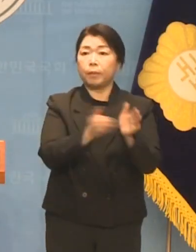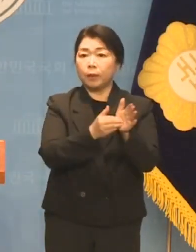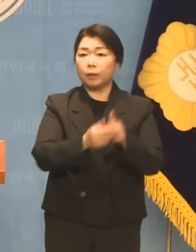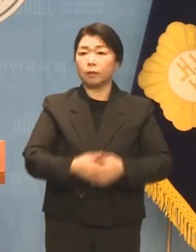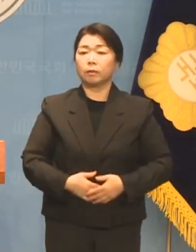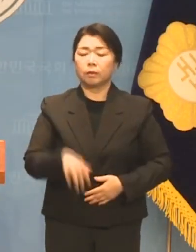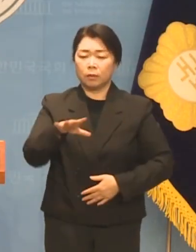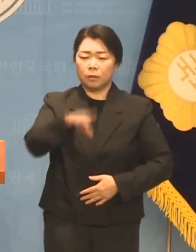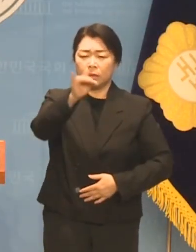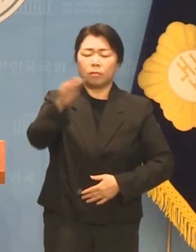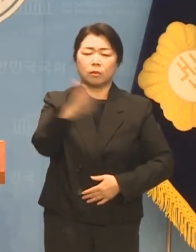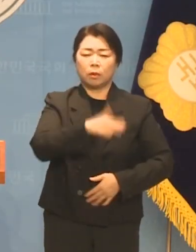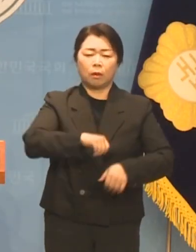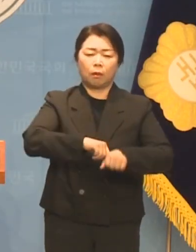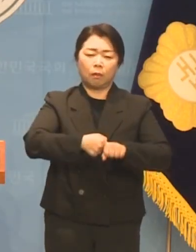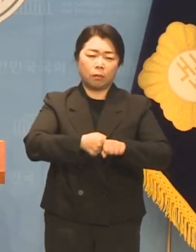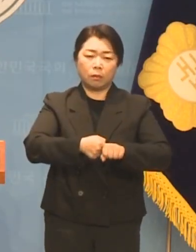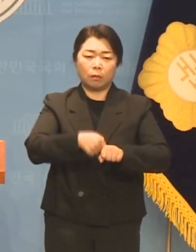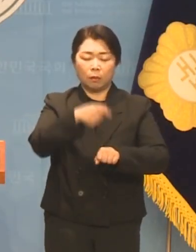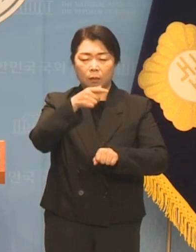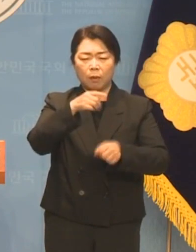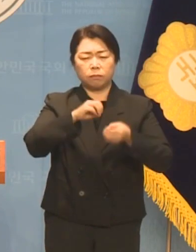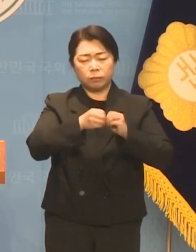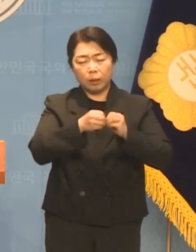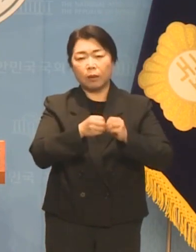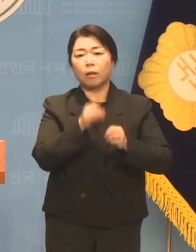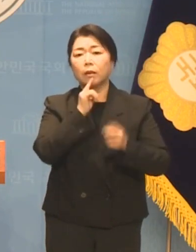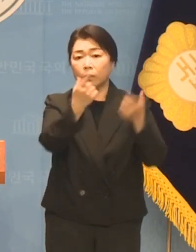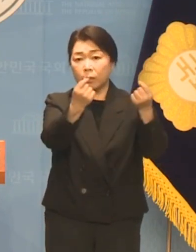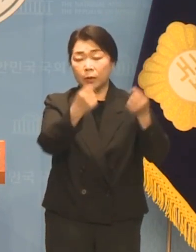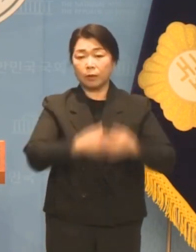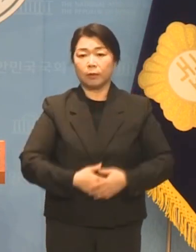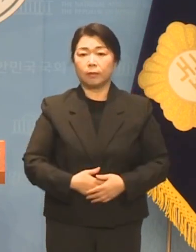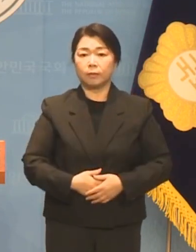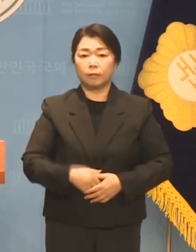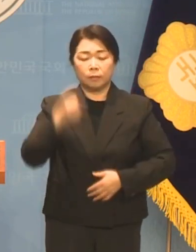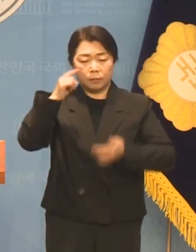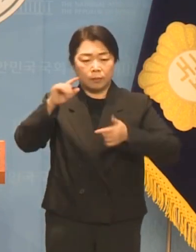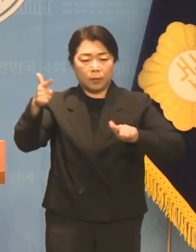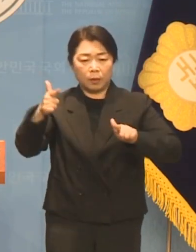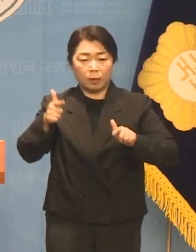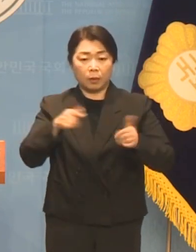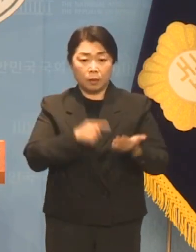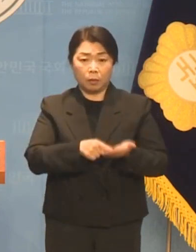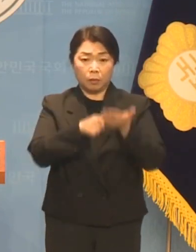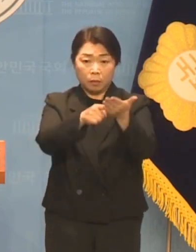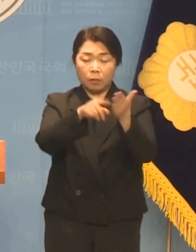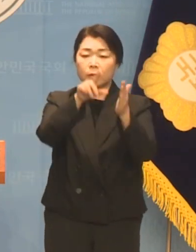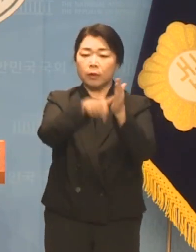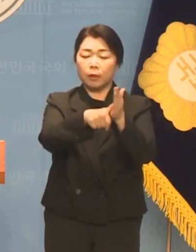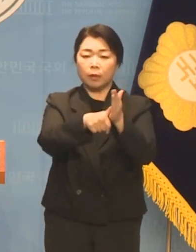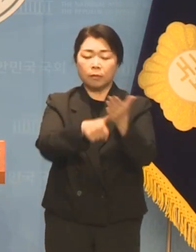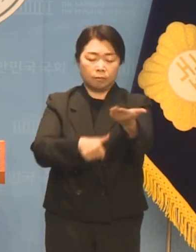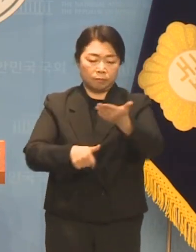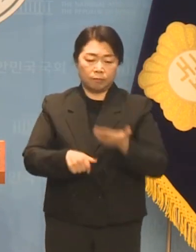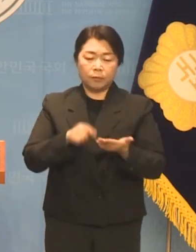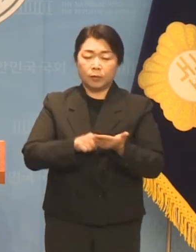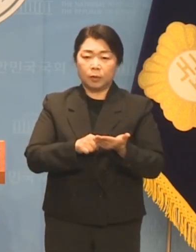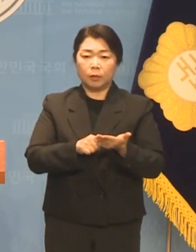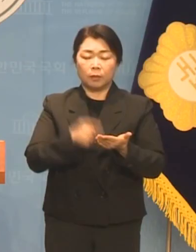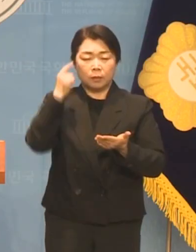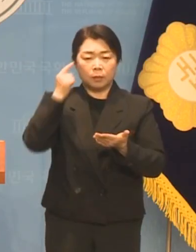억지 기소였습니다. 항소심 재판부의 현명한 판단으로 정적 죽이기